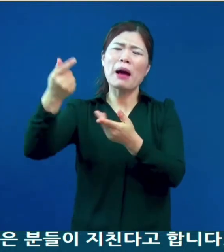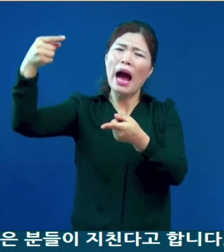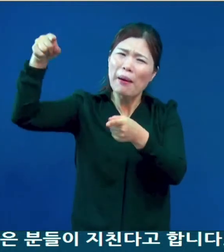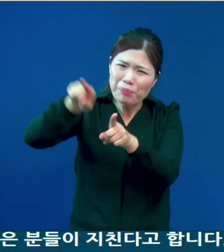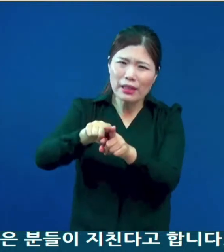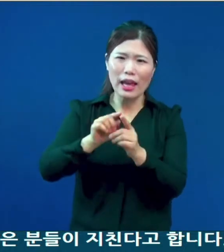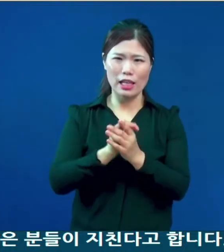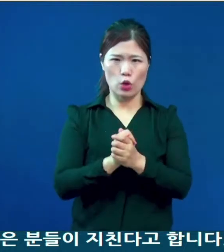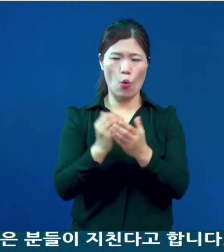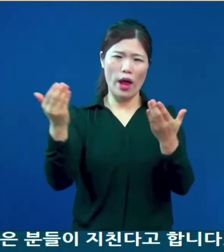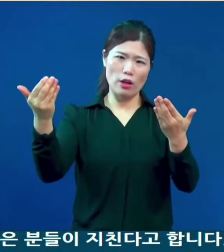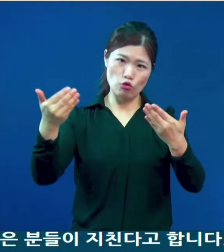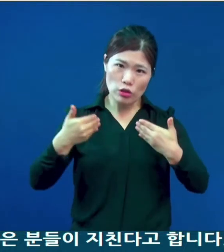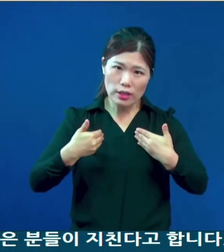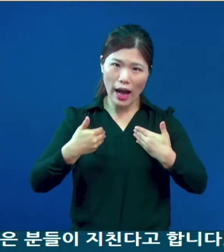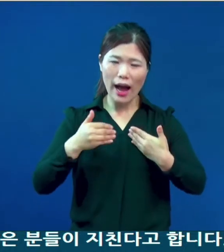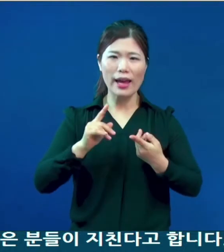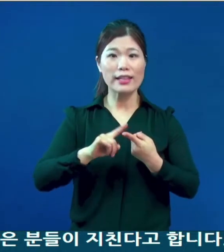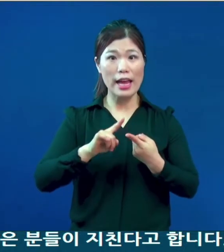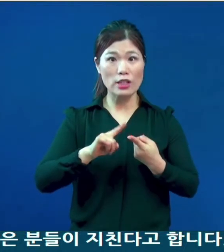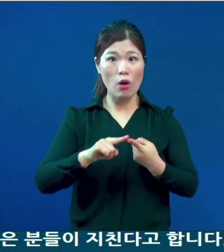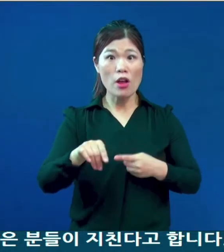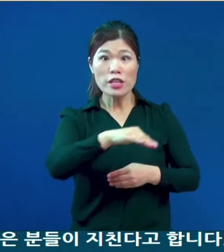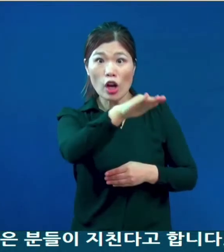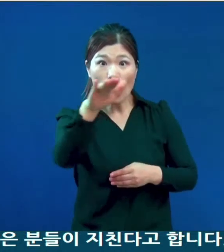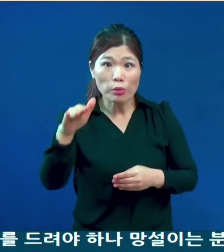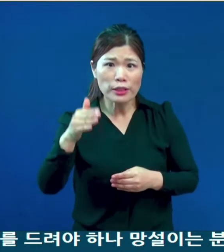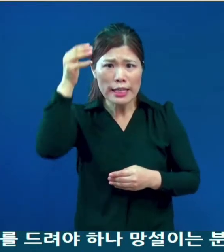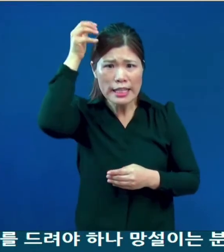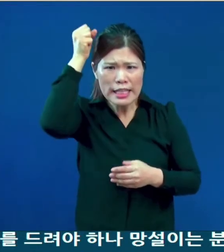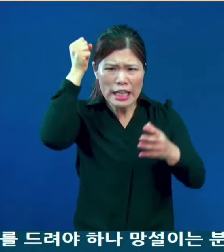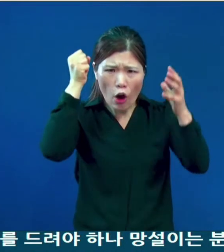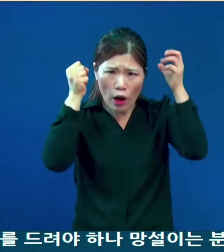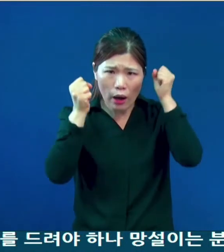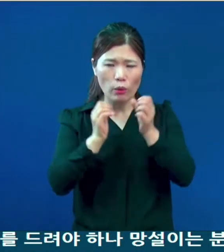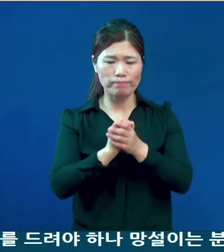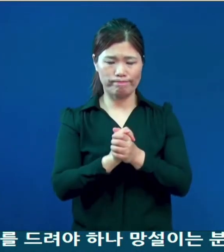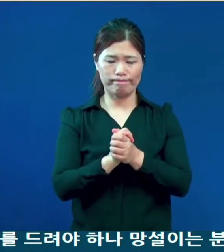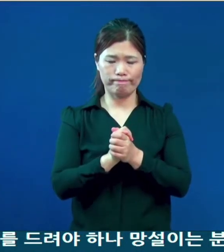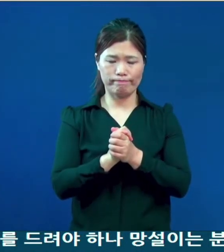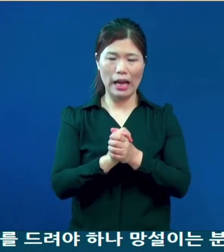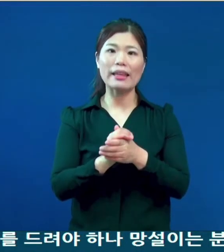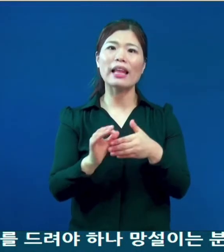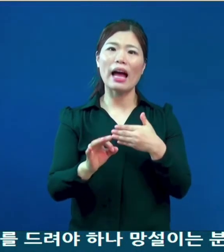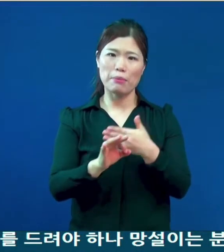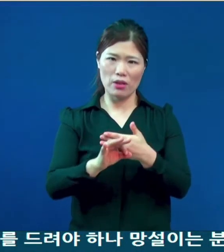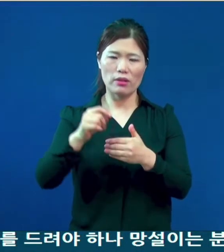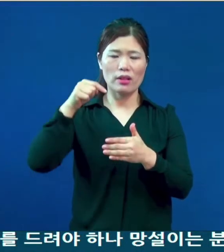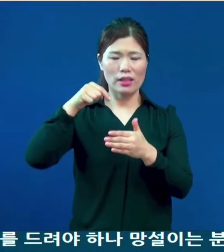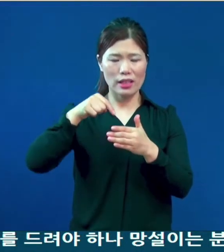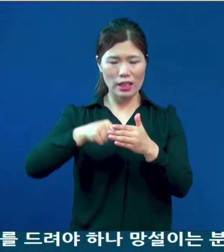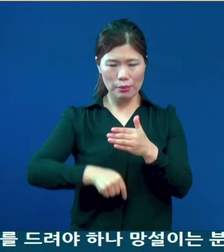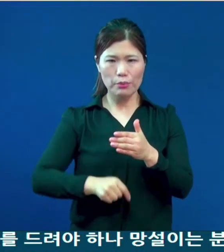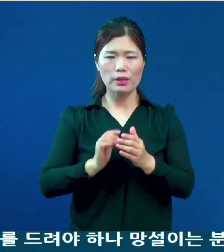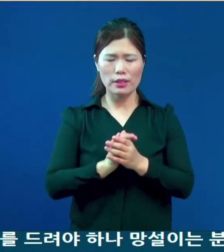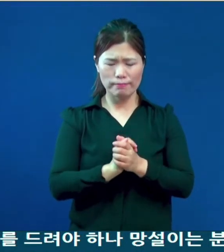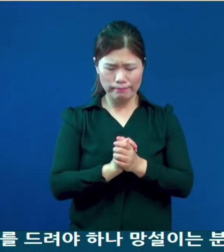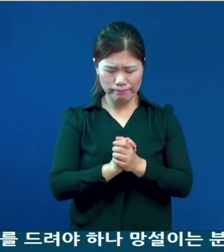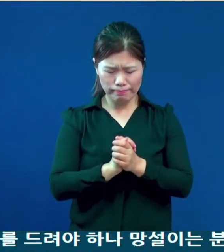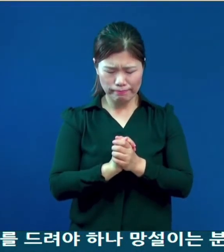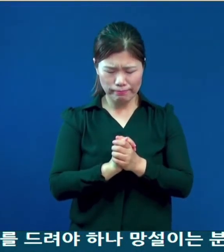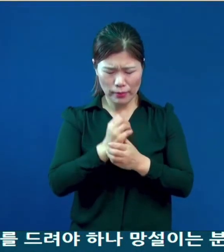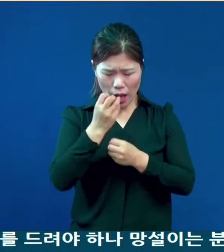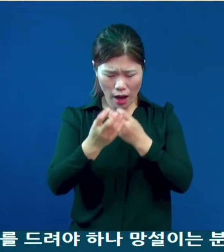함께 기도하신다, 그것을 여러분들 기억하고 기도하면 깊은 기도가 우리 안에서 터져